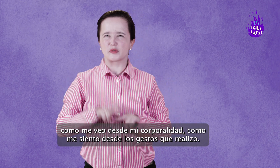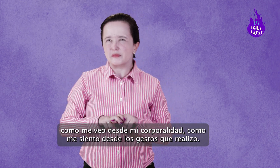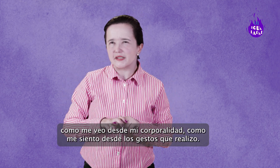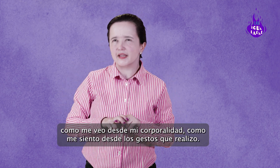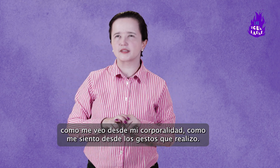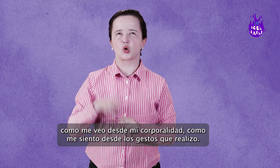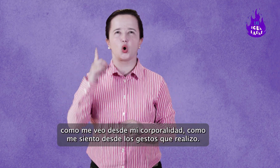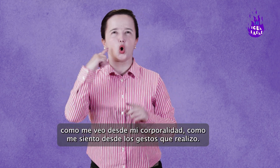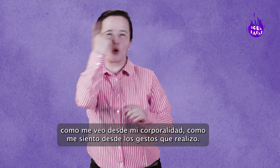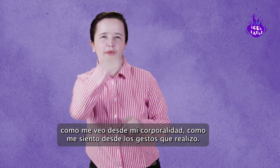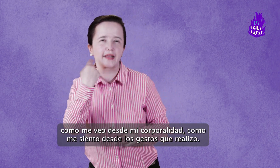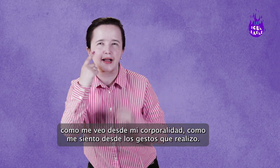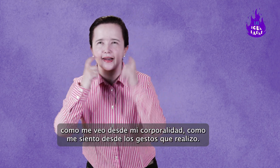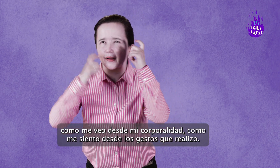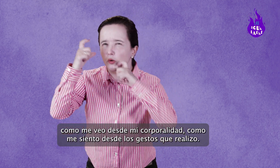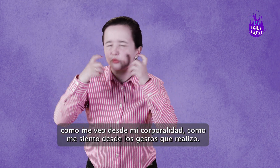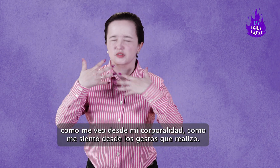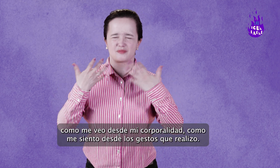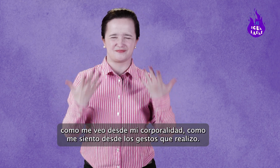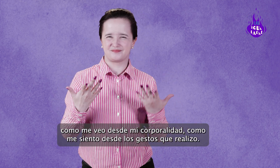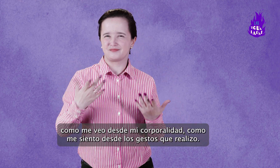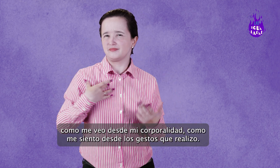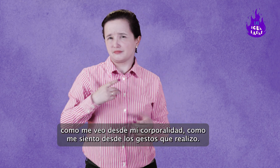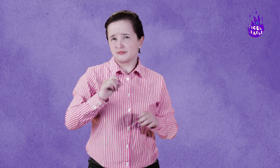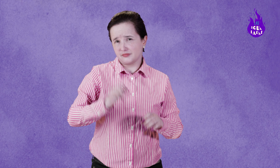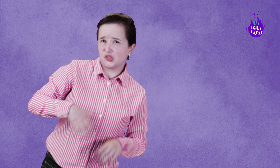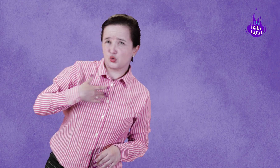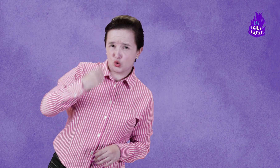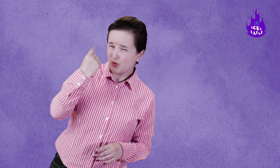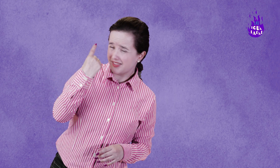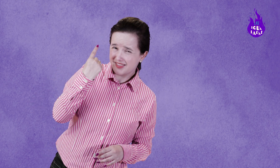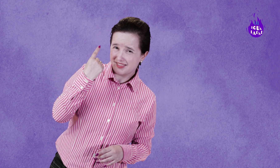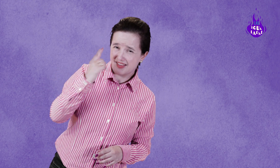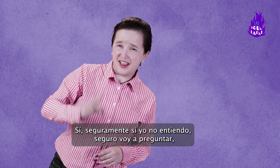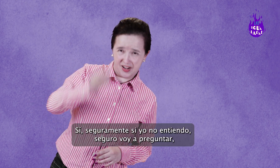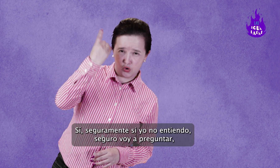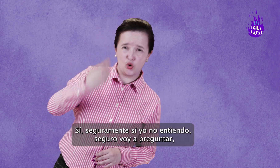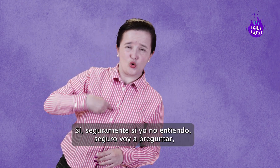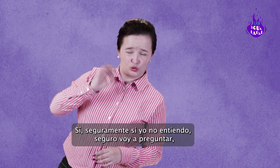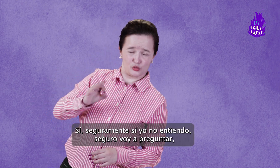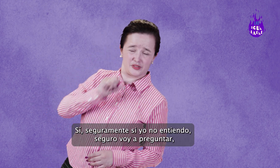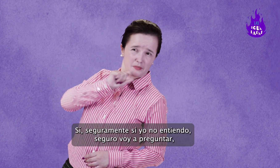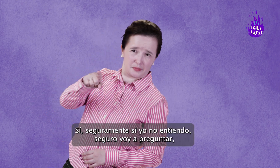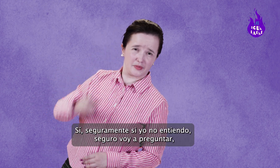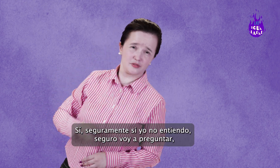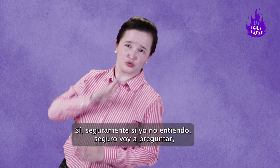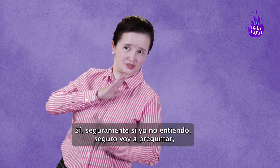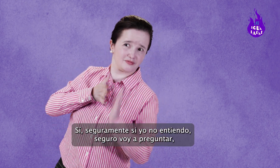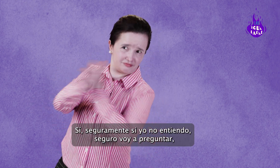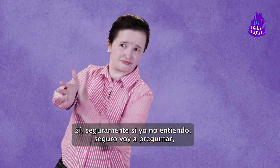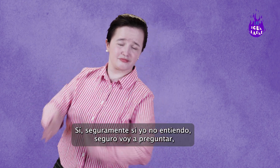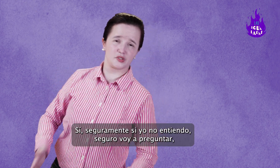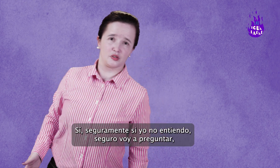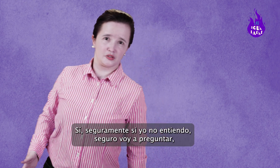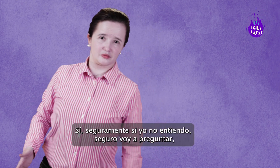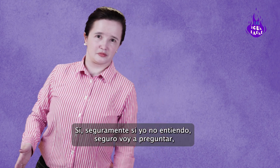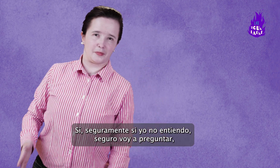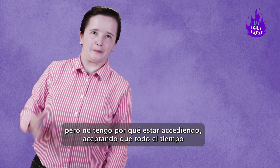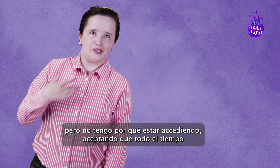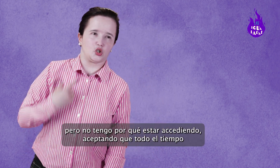corporalidad? ¿Cómo me siento desde los gestos que realizo? Sí, seguramente, si yo no entiendo, seguro voy a preguntar, pero